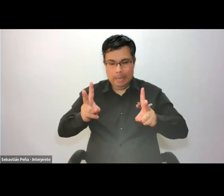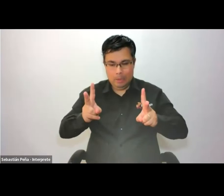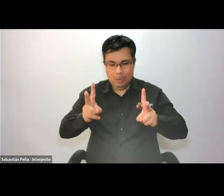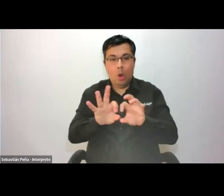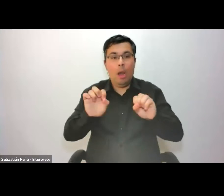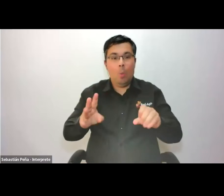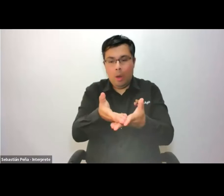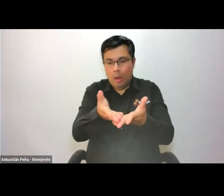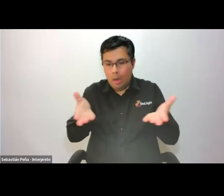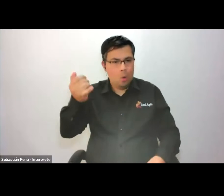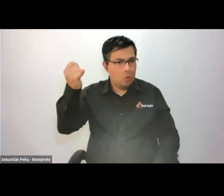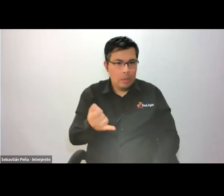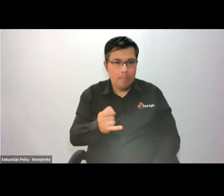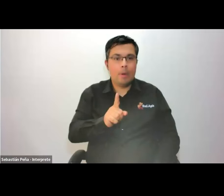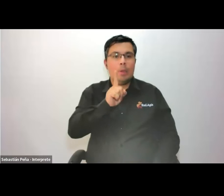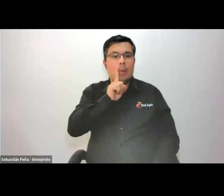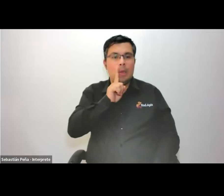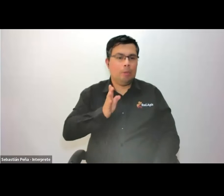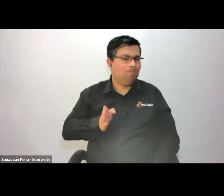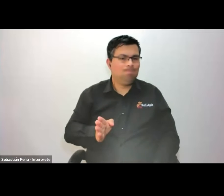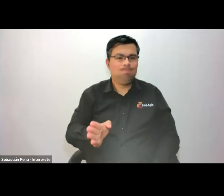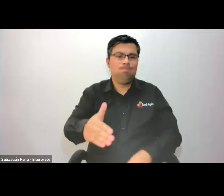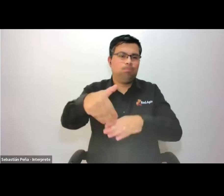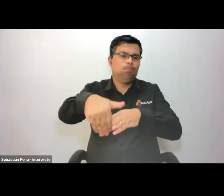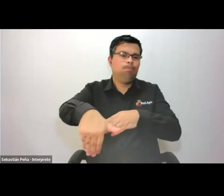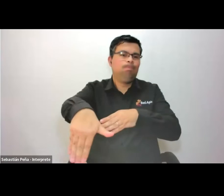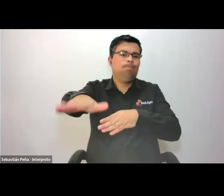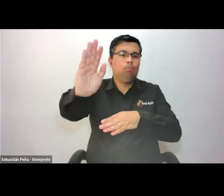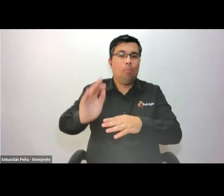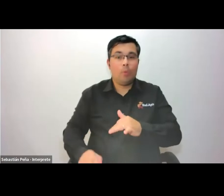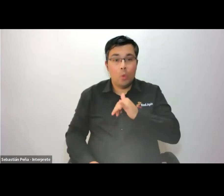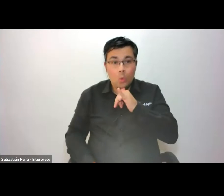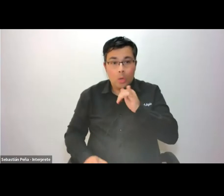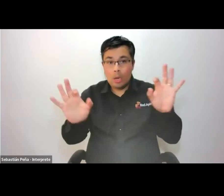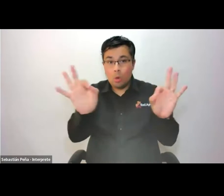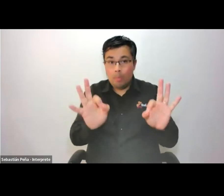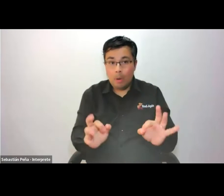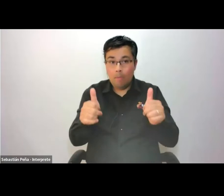que van a seguir teniendo. No sé si me explico bien, Aarón. ¿Qué me dices tú?